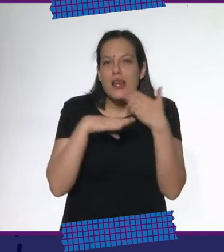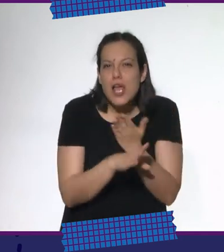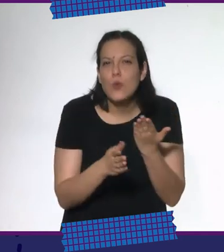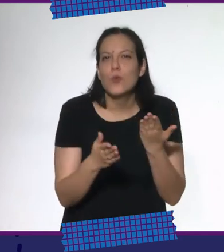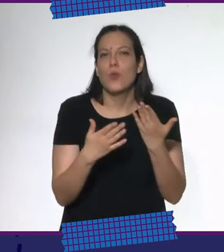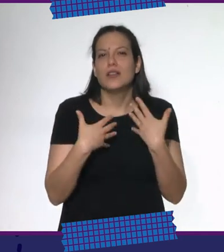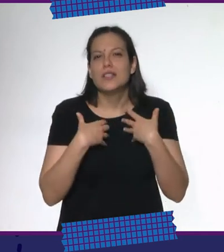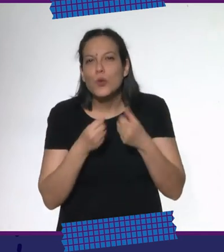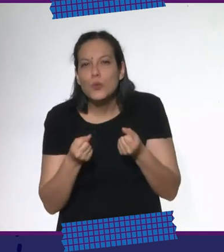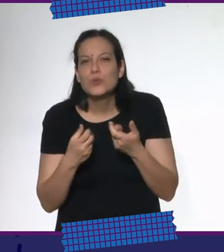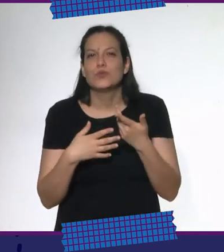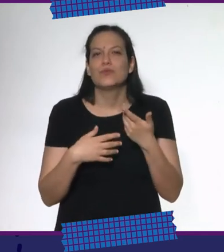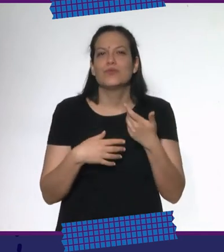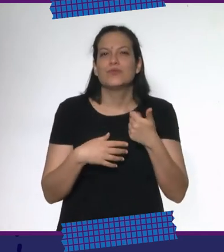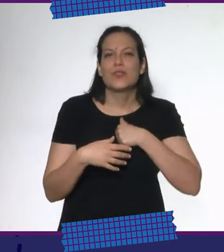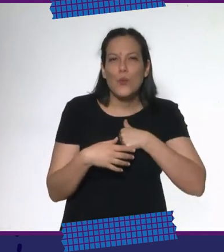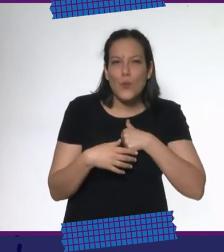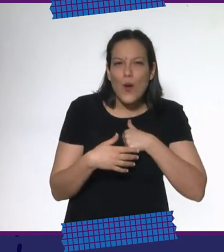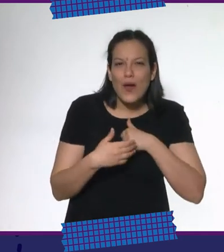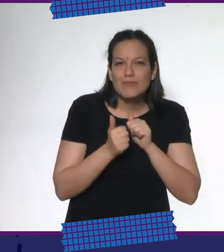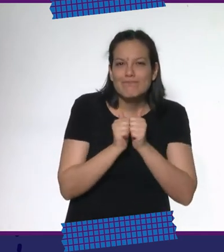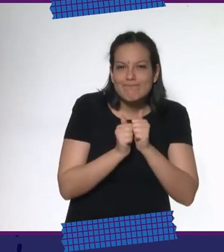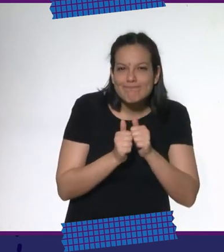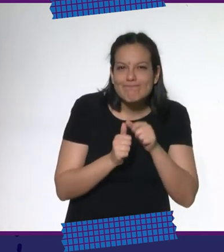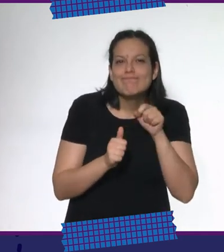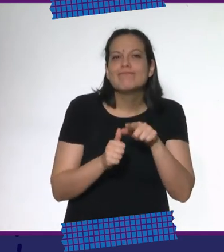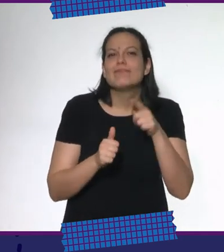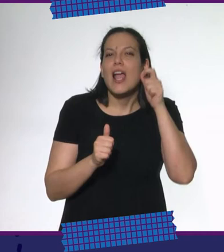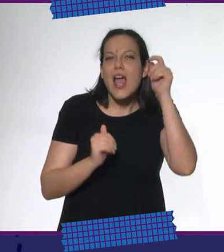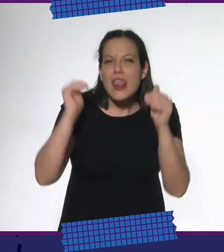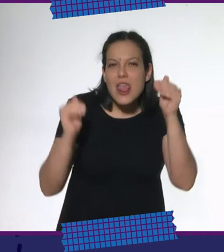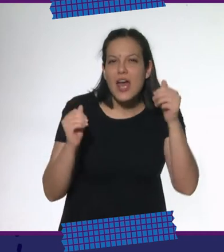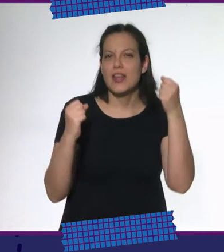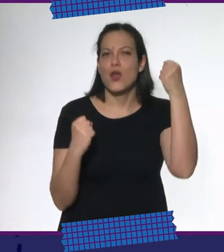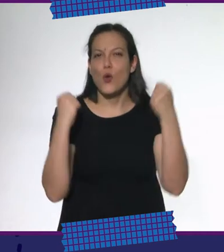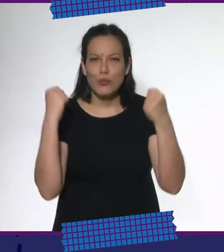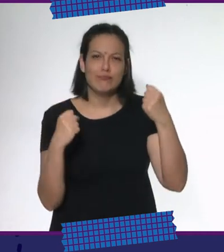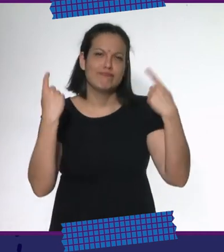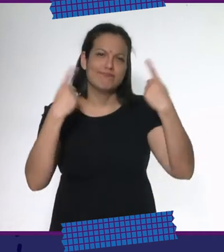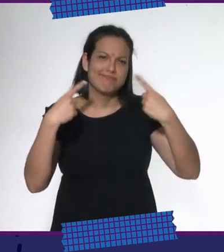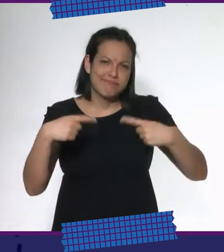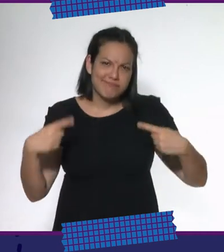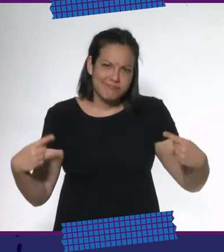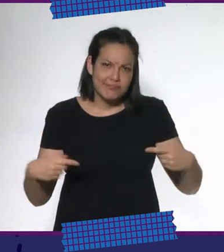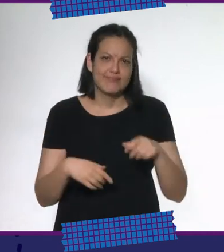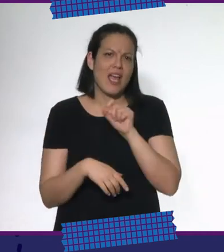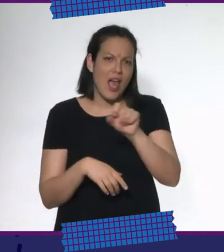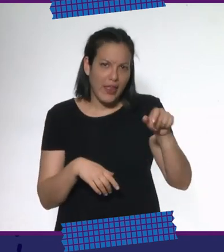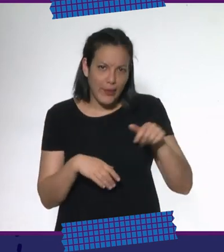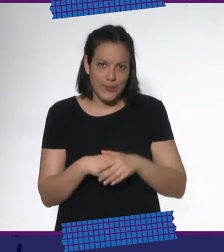salud, la identidad sexual, la edad y los factores económicos, entre otros. La violencia de